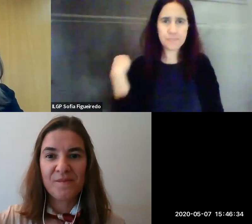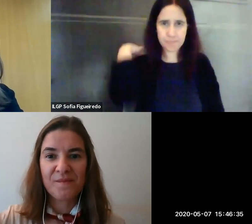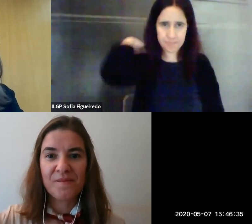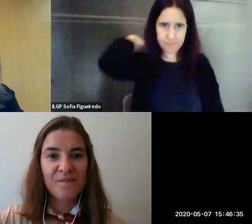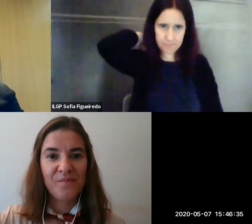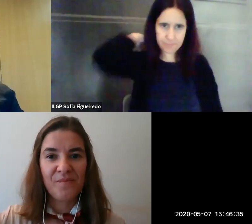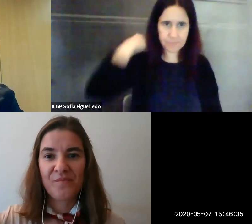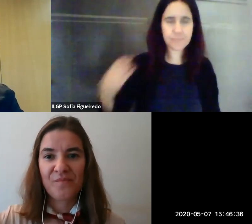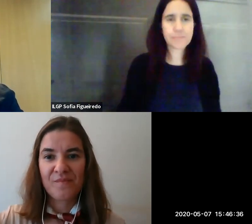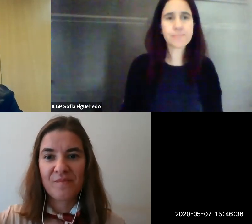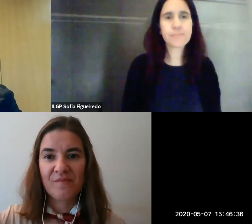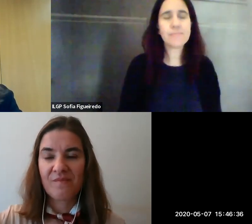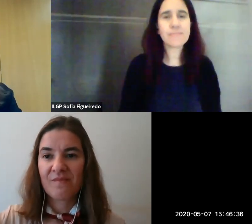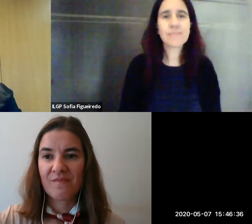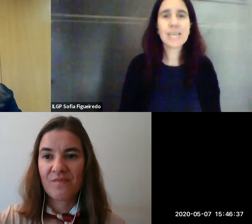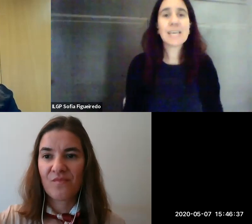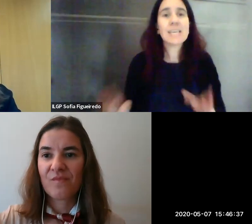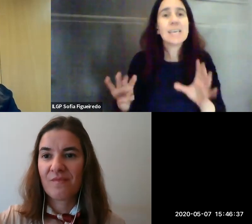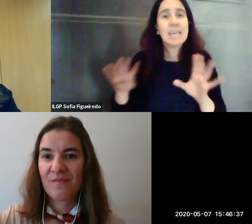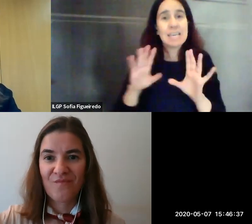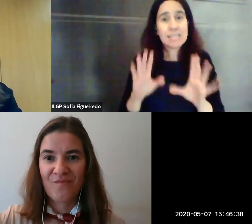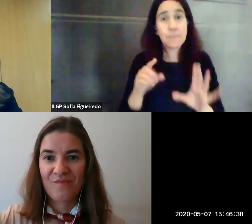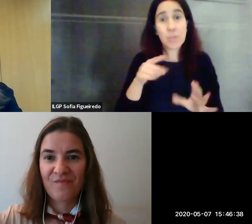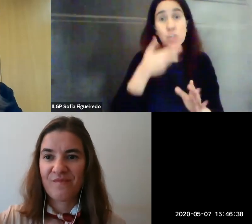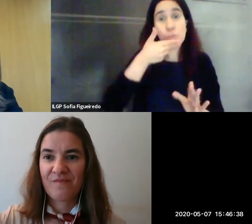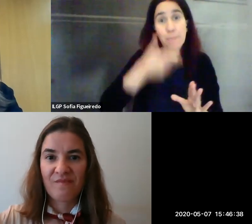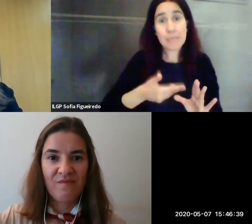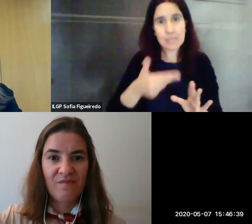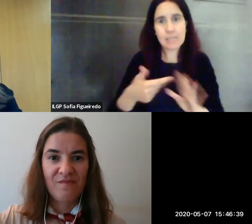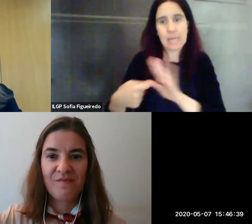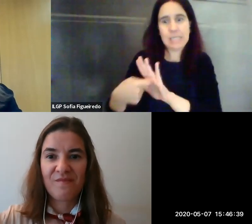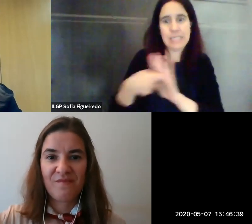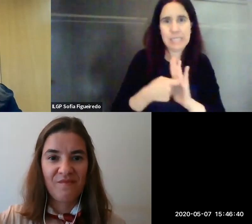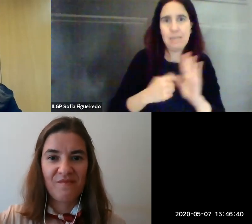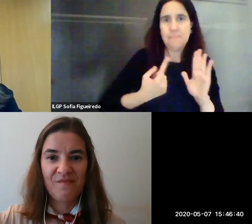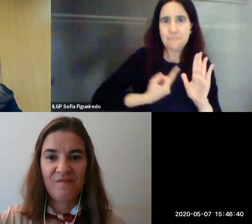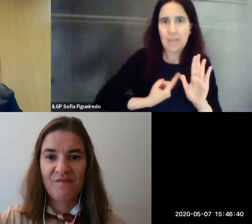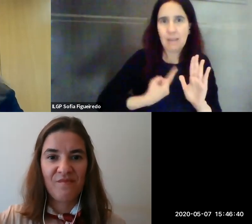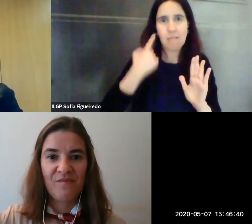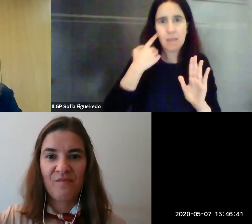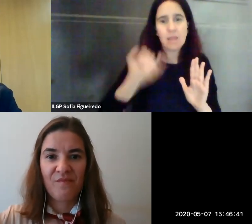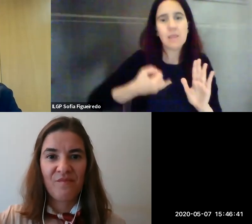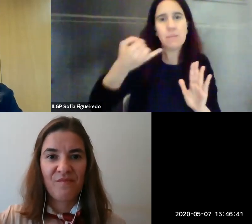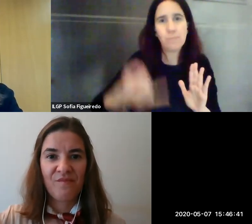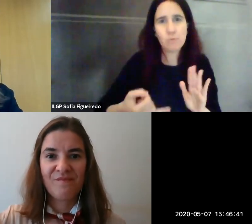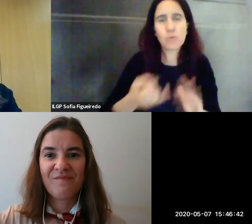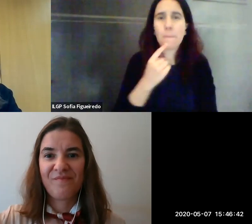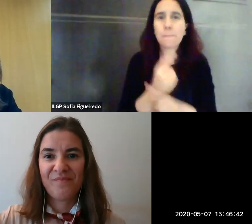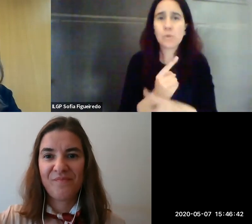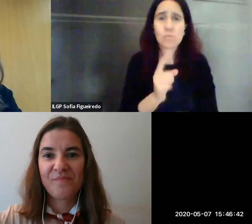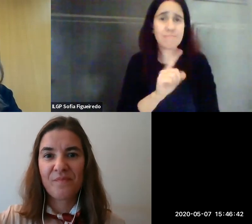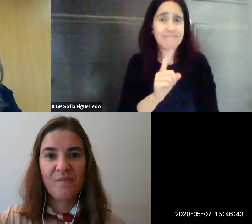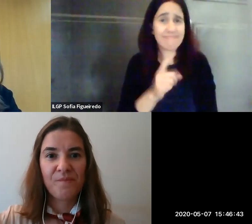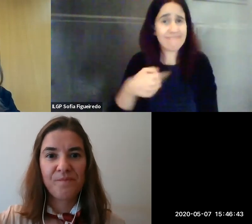Assim, eu acho que nós, depois desta experiência forçada, não vamos voltar a ser o mesmo. Ou